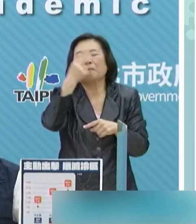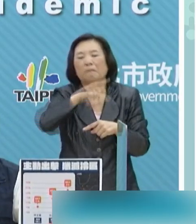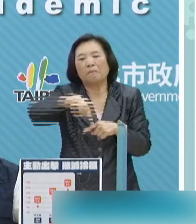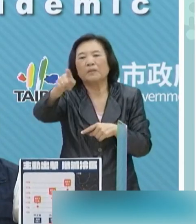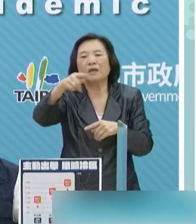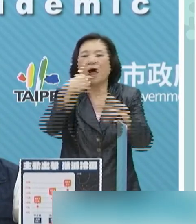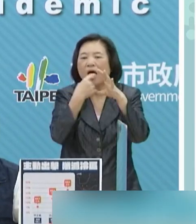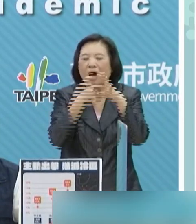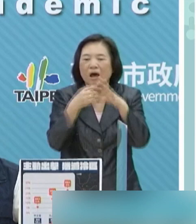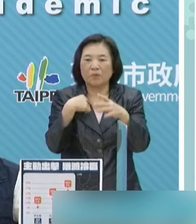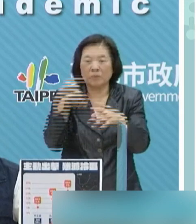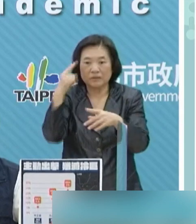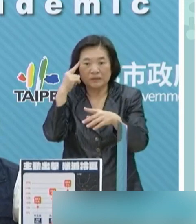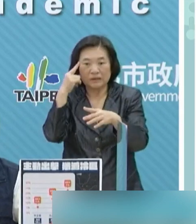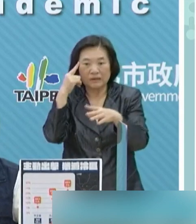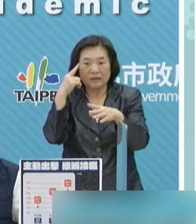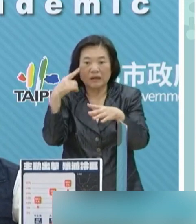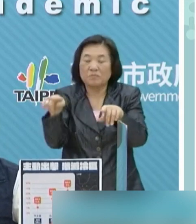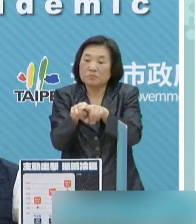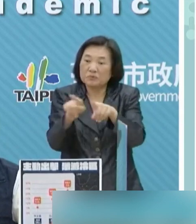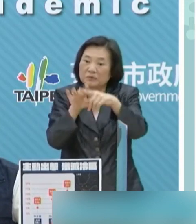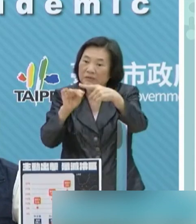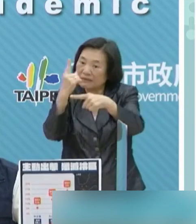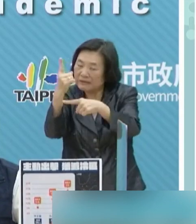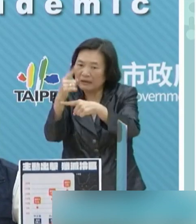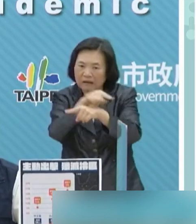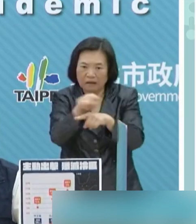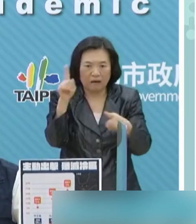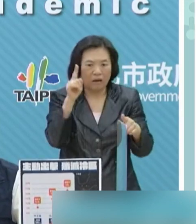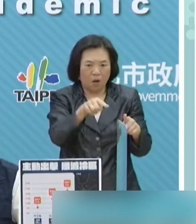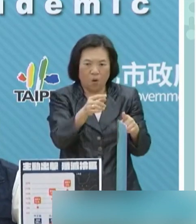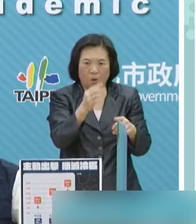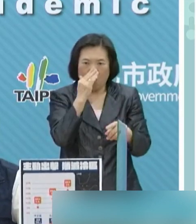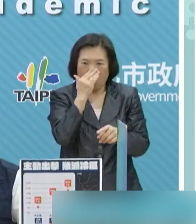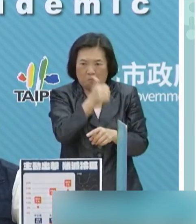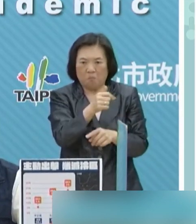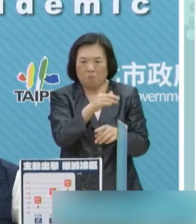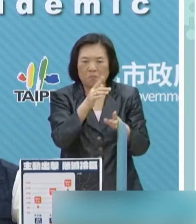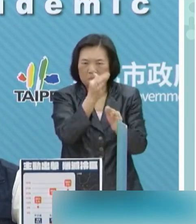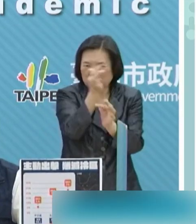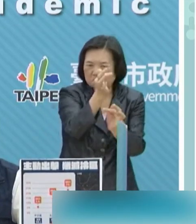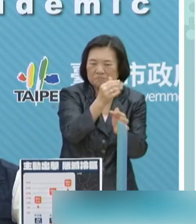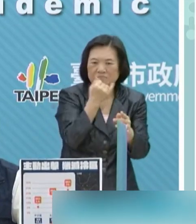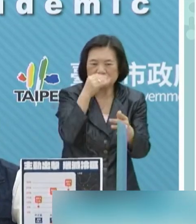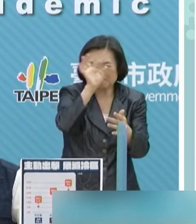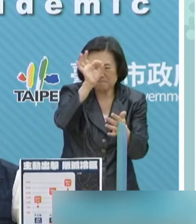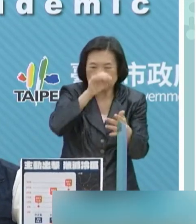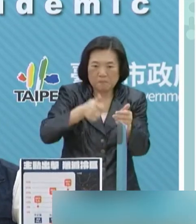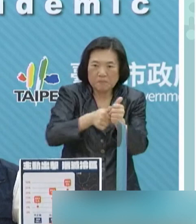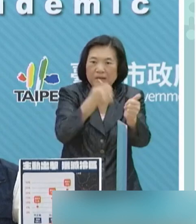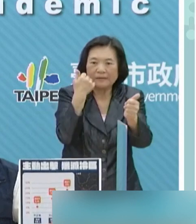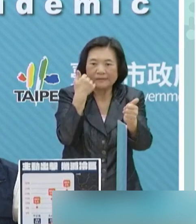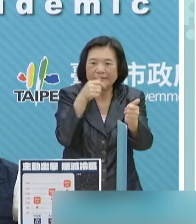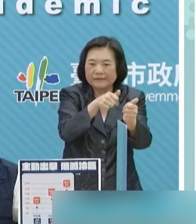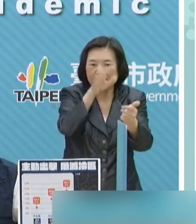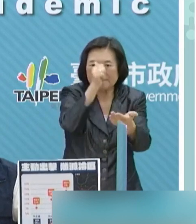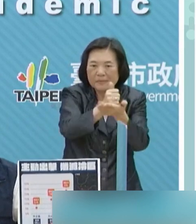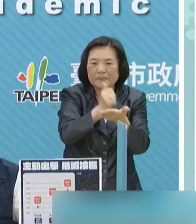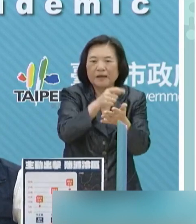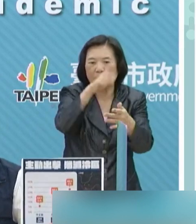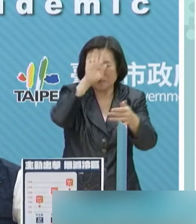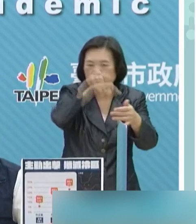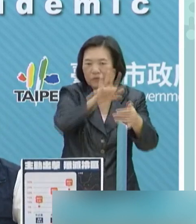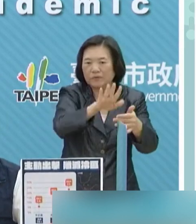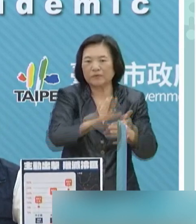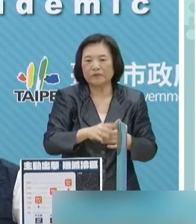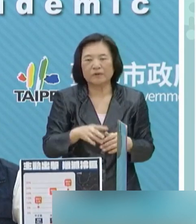是用同心圆的哦，就从那个已经确诊者哦，那以他为同心圆去找他旁边